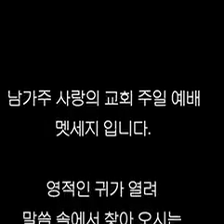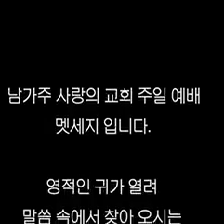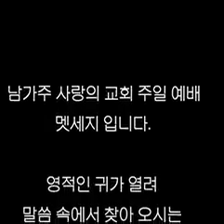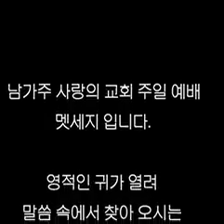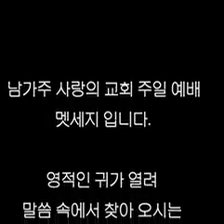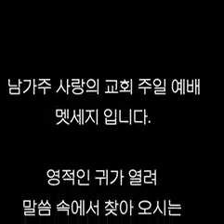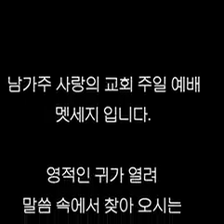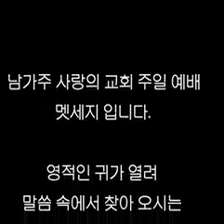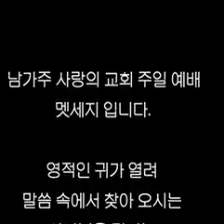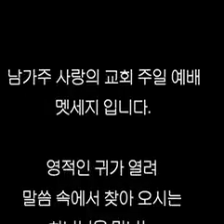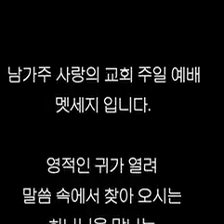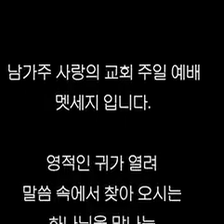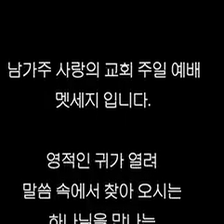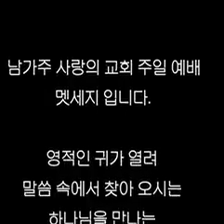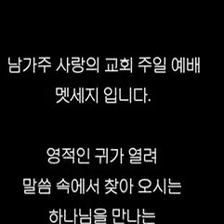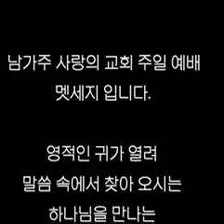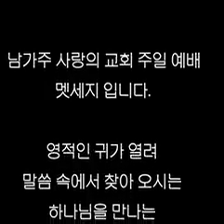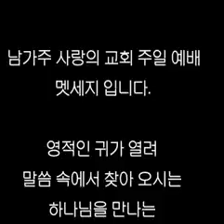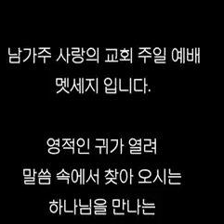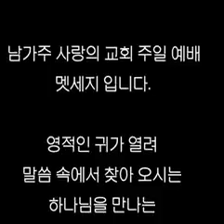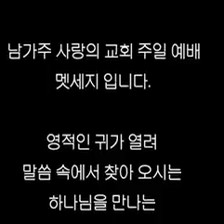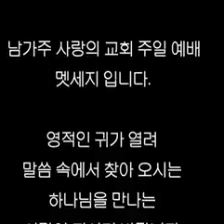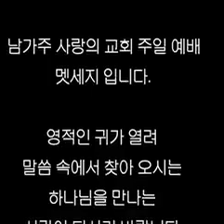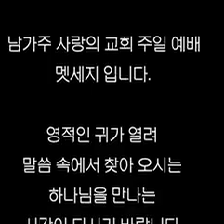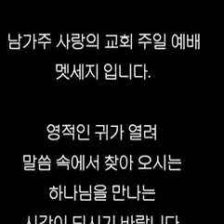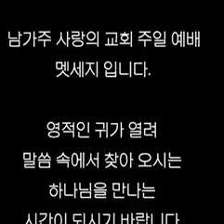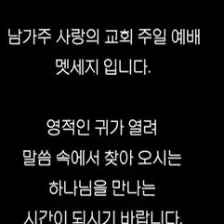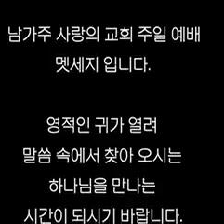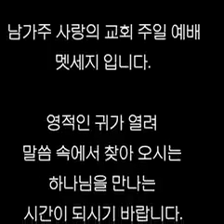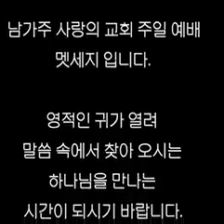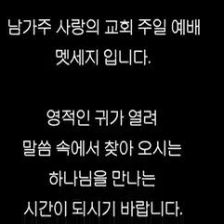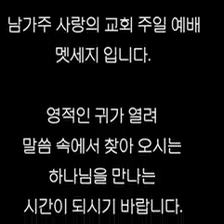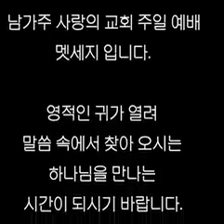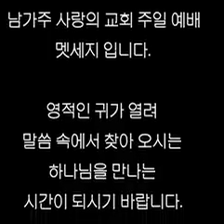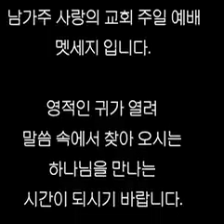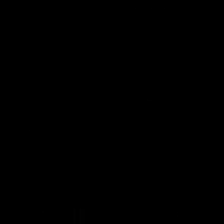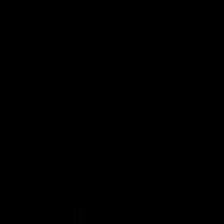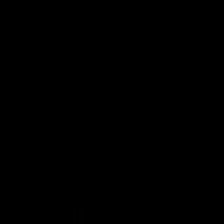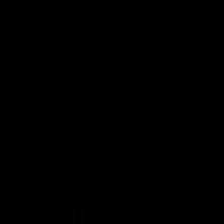속에서 찾아오시는 하나님을 만나는 시간이 되시기 바랍니다.